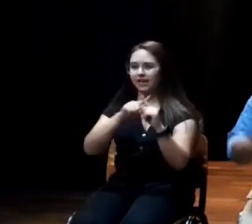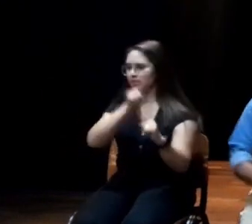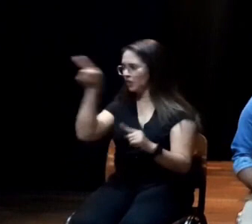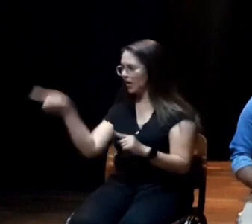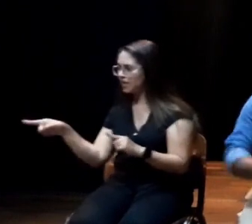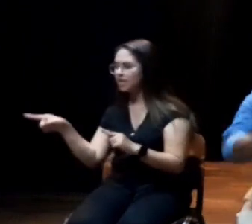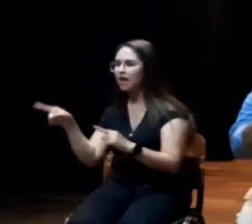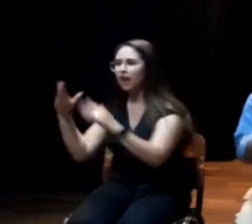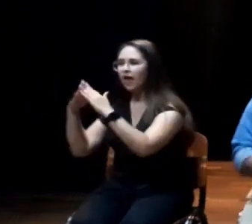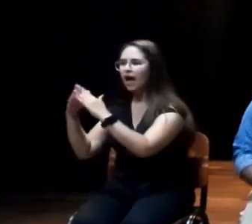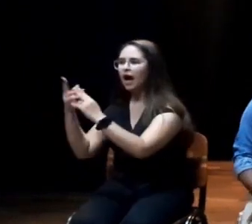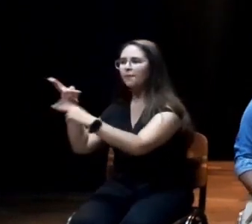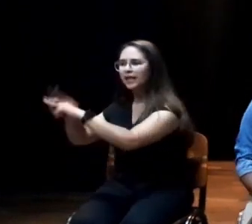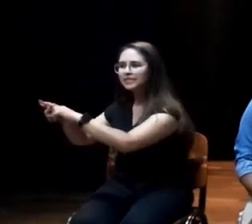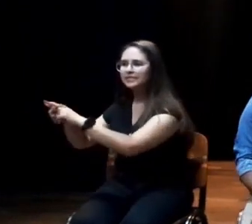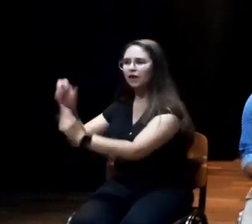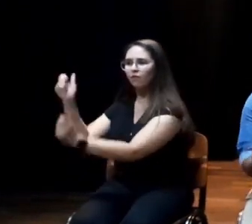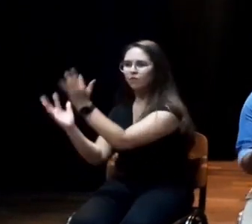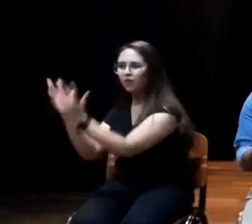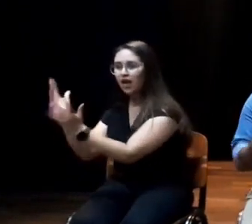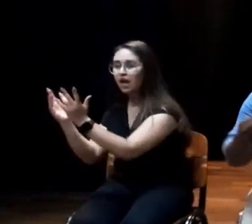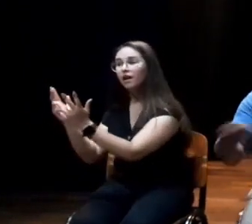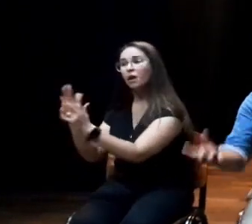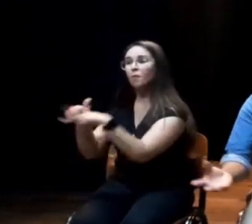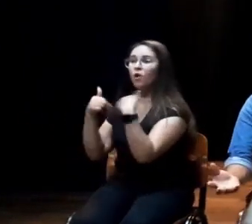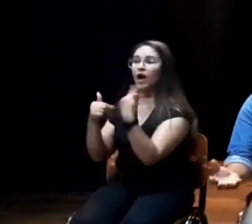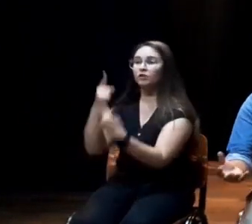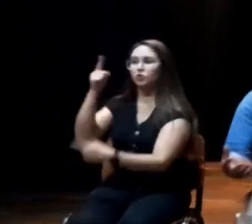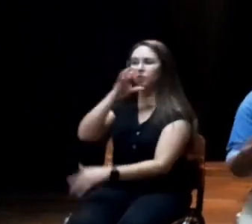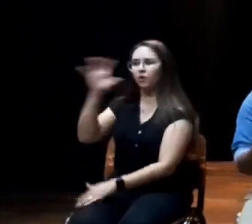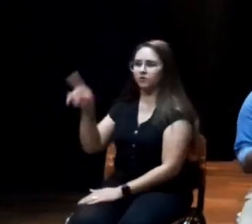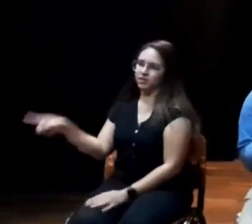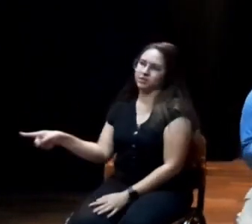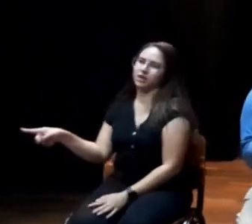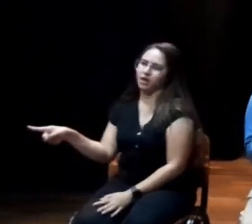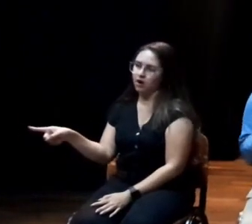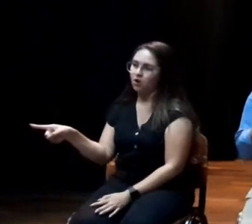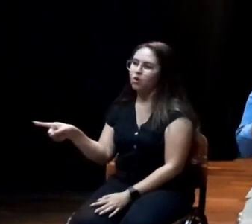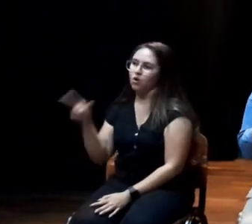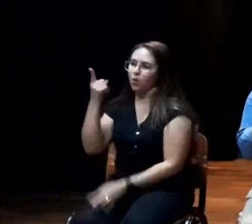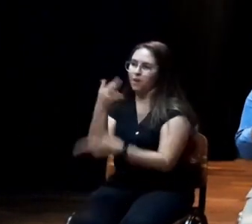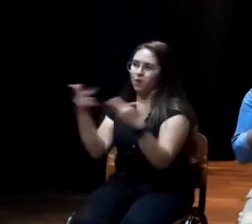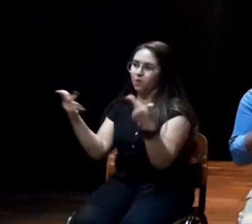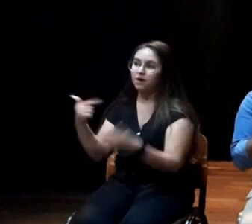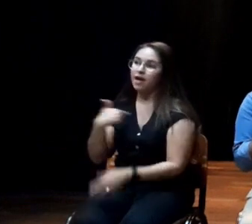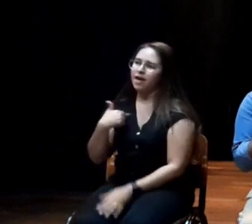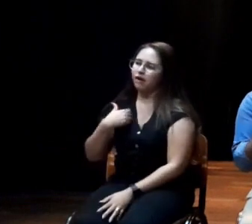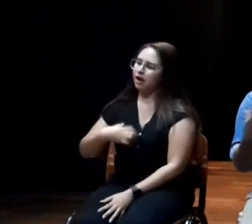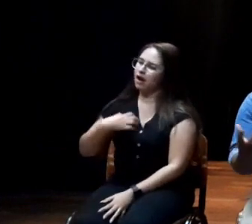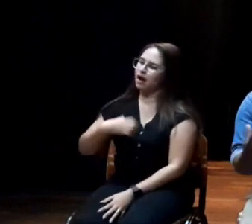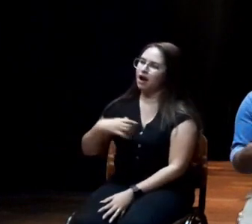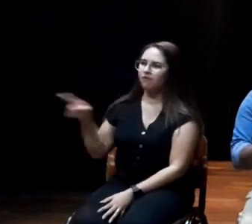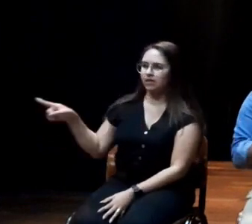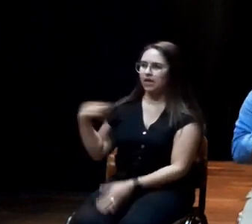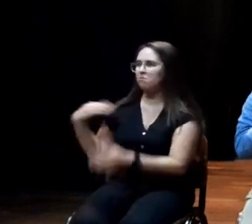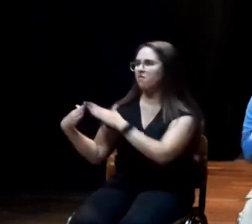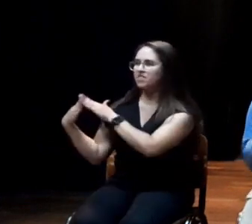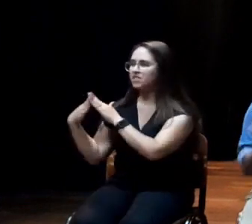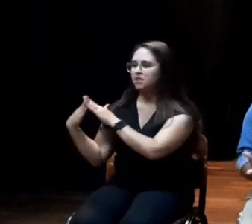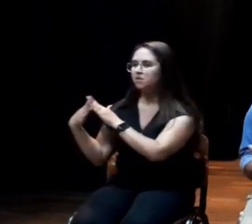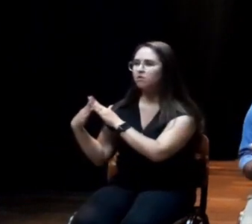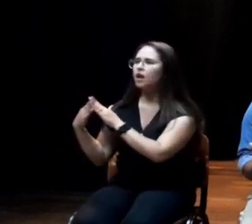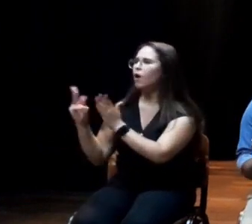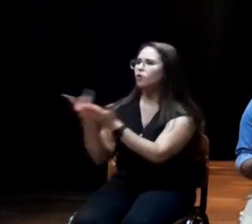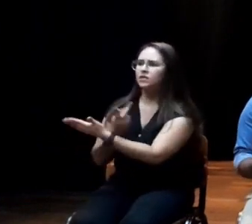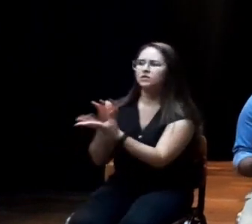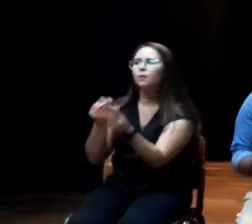Maxim, prendia, botava na fogueira só por causa de uma delação. Por causa de uma coisa que eu tô com raiva dele, do meu vizinho, que aconteceu